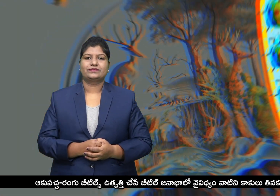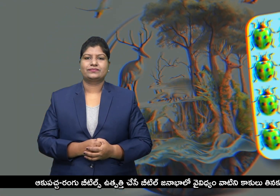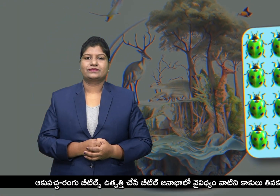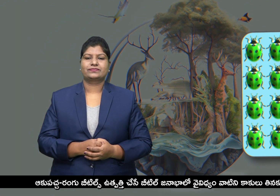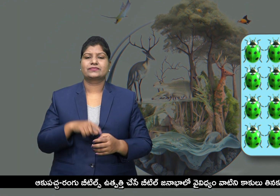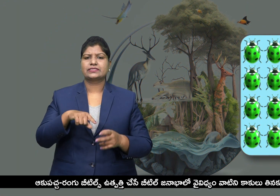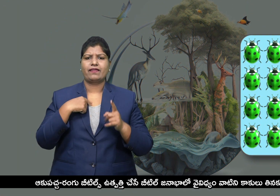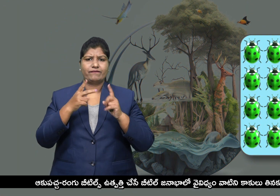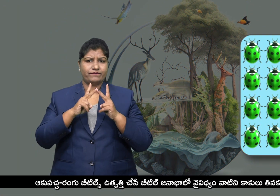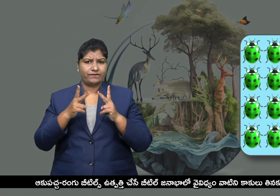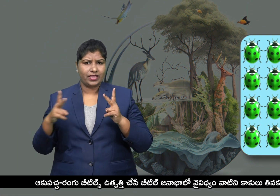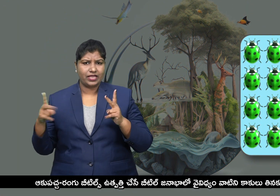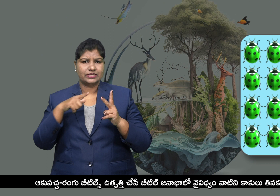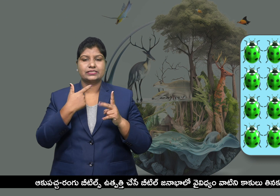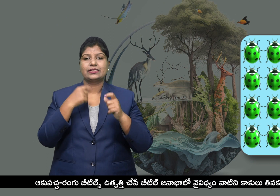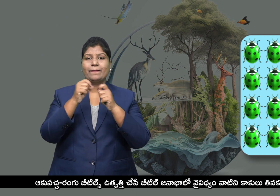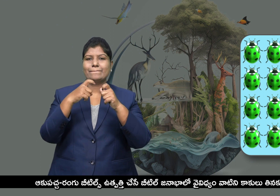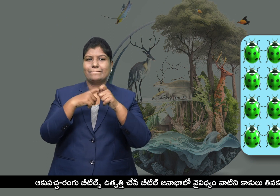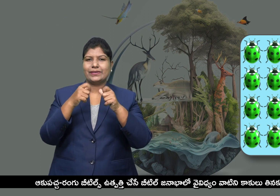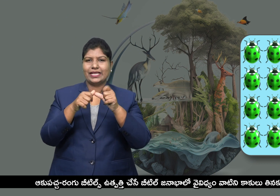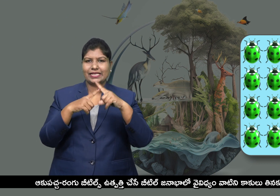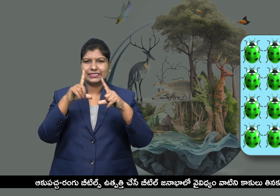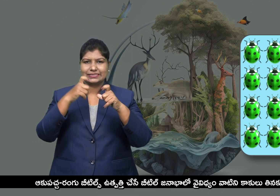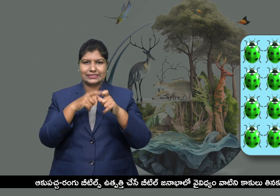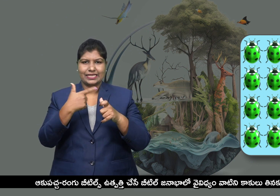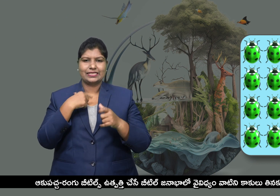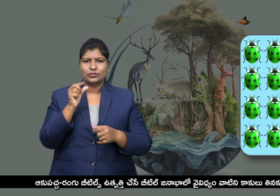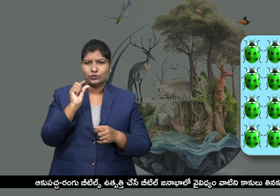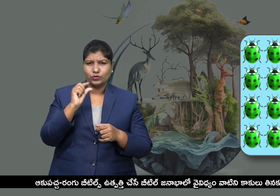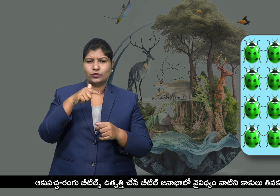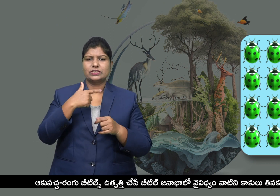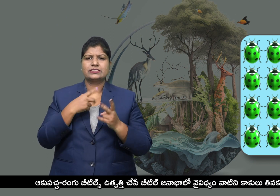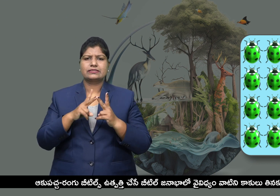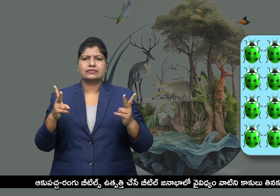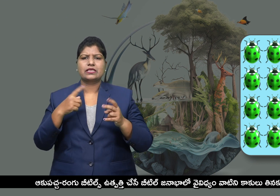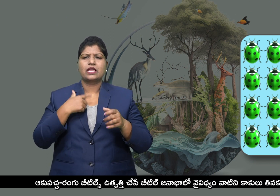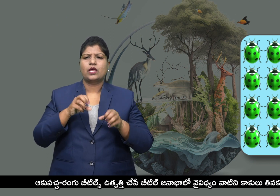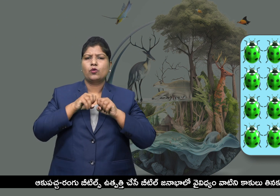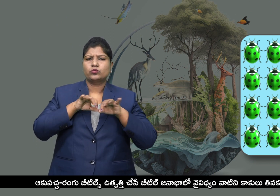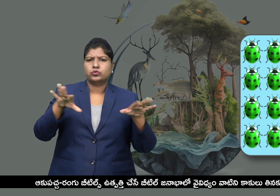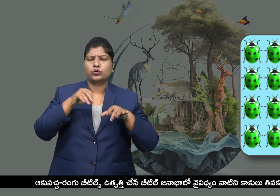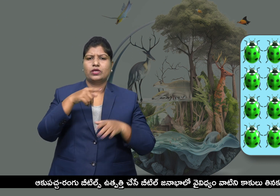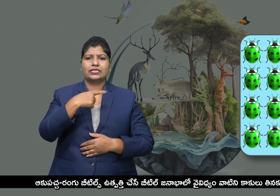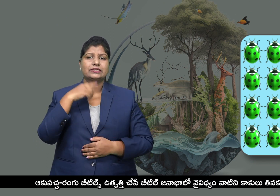ఆకుపచ్చ రంగు బీటల్స్ ఉత్పత్తి చేసే బీటల్ జనాభాలో వైవిధ్యం వాటిని కాకులు తినకుండా